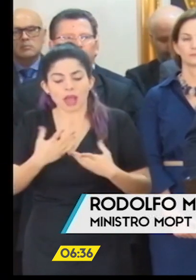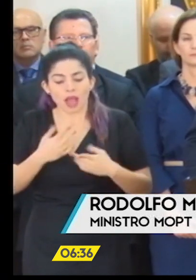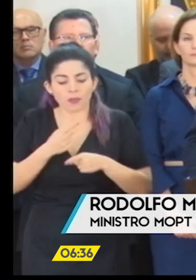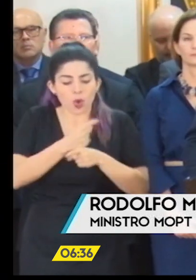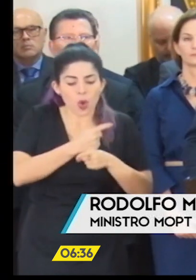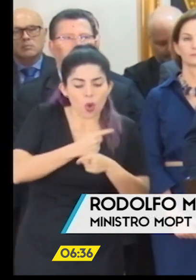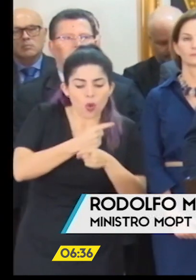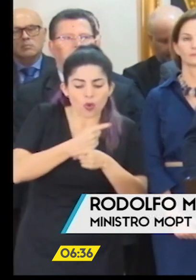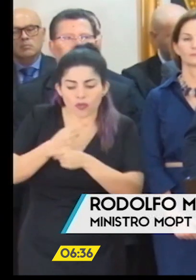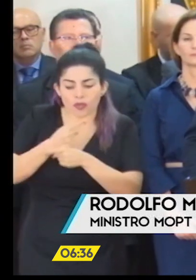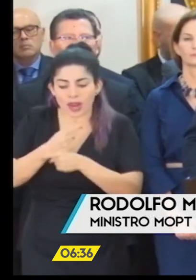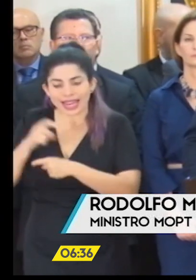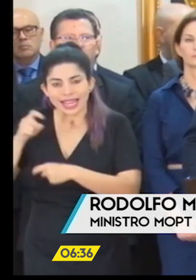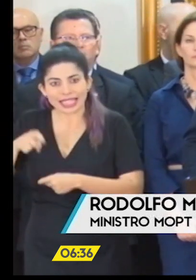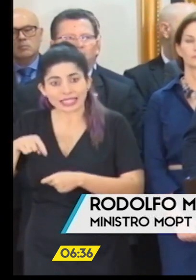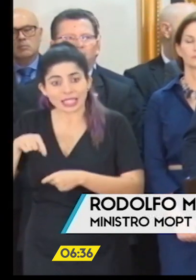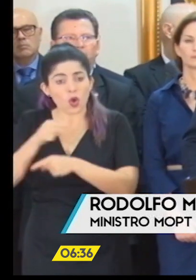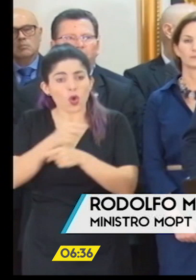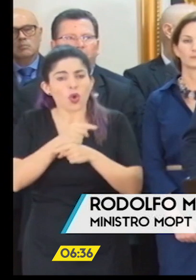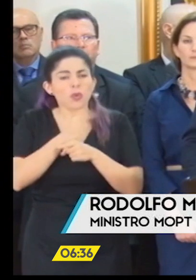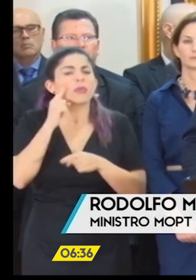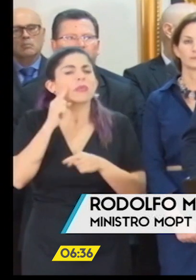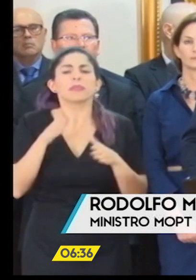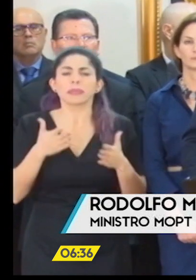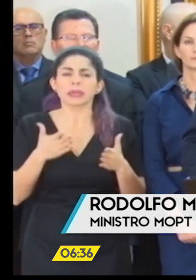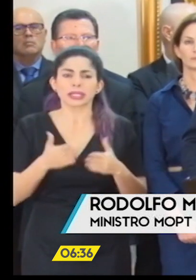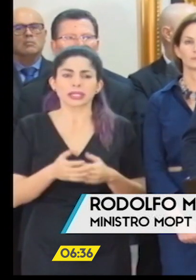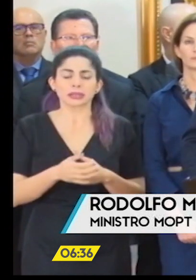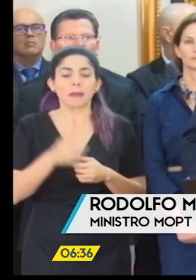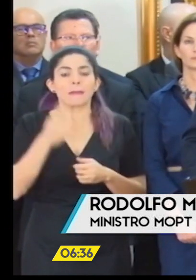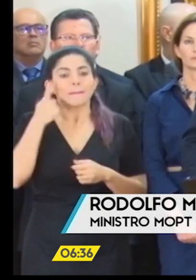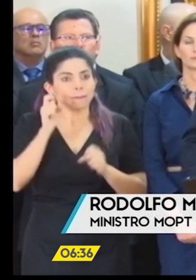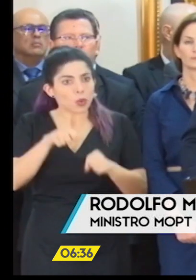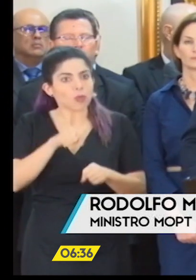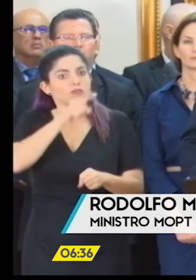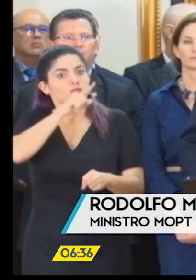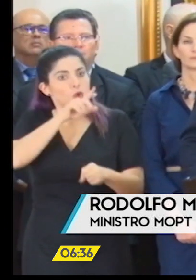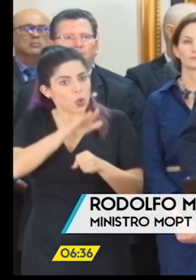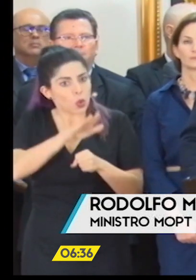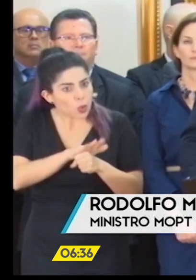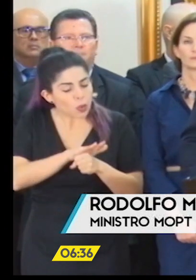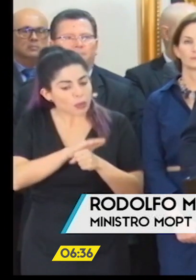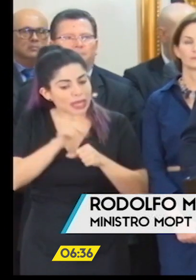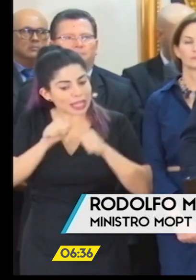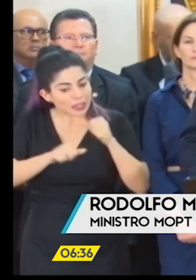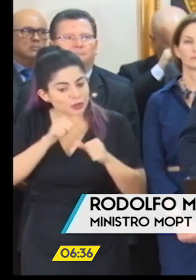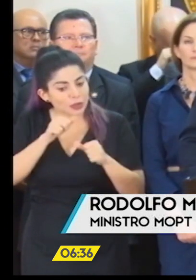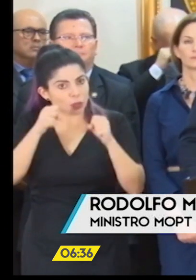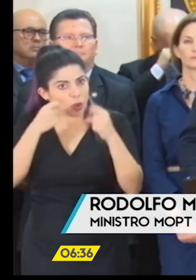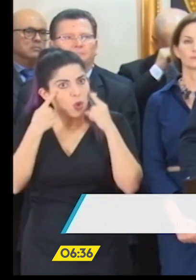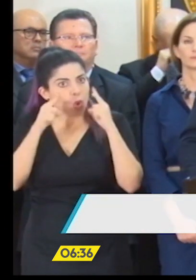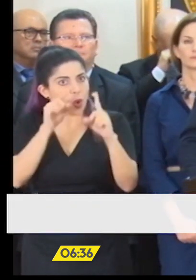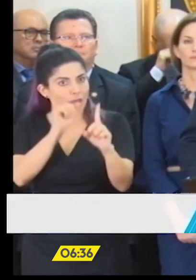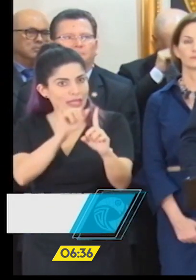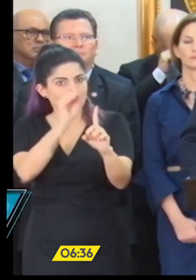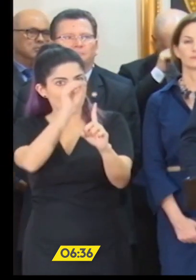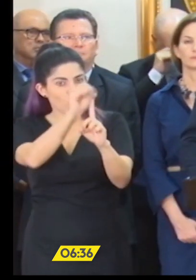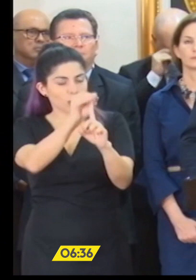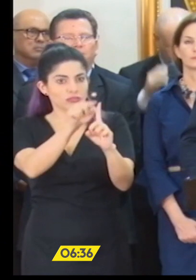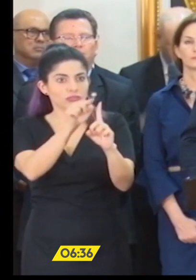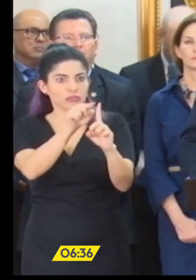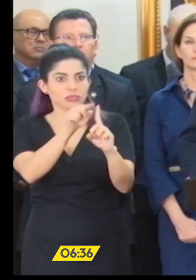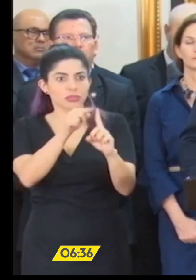necesarias precisamente para cumplir con el esfuerzo y el propósito de